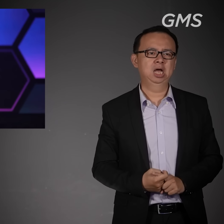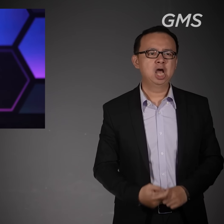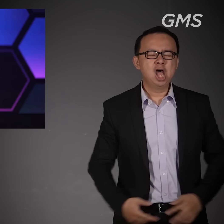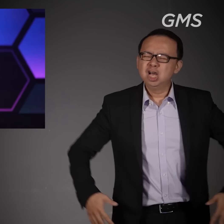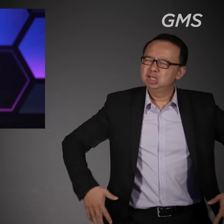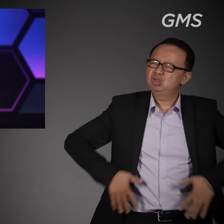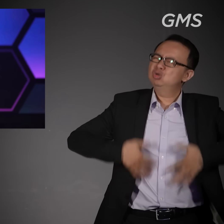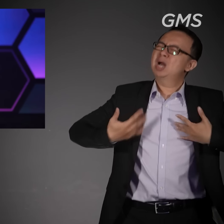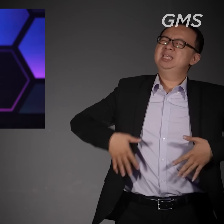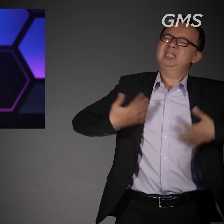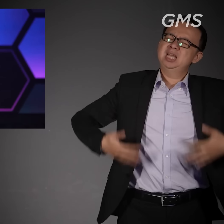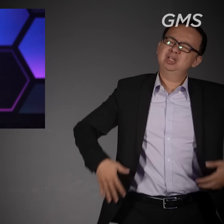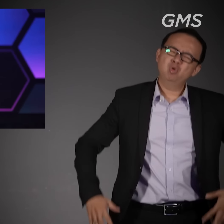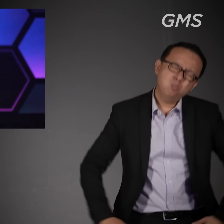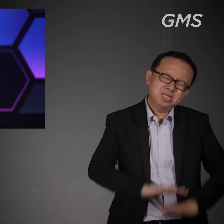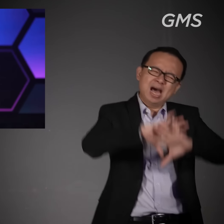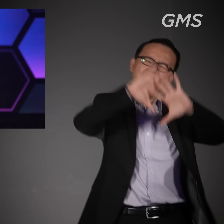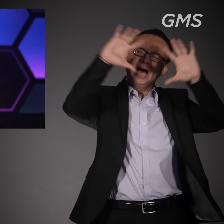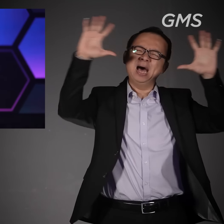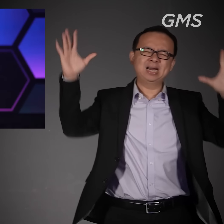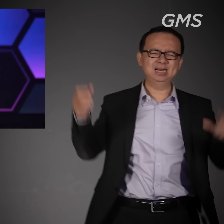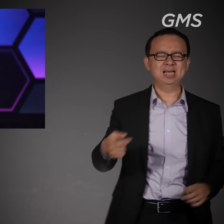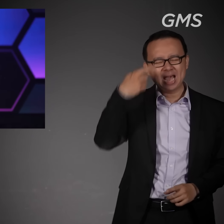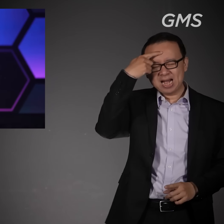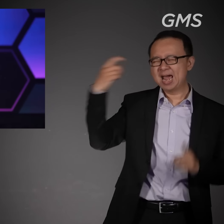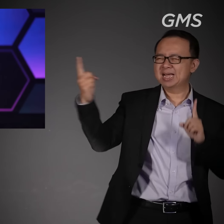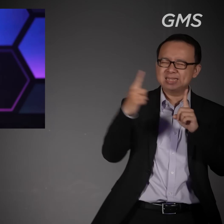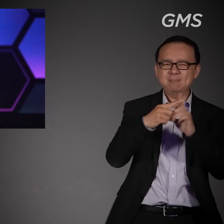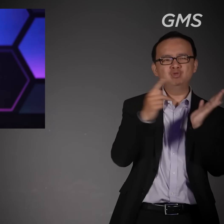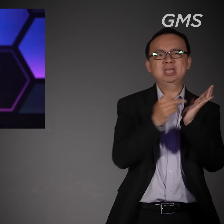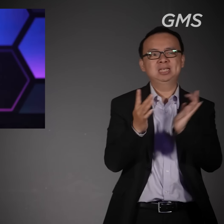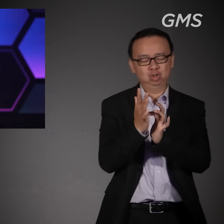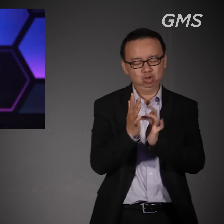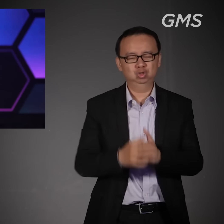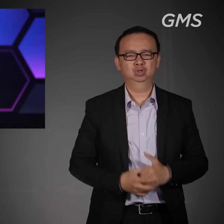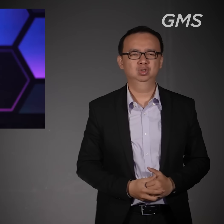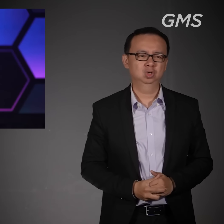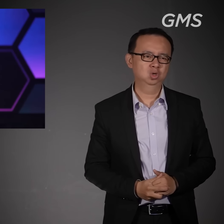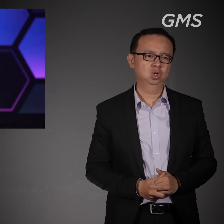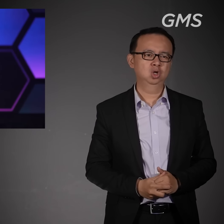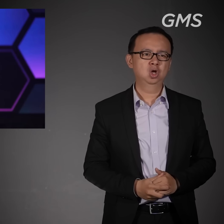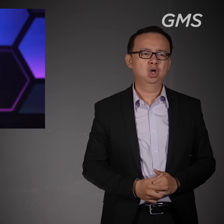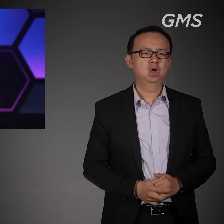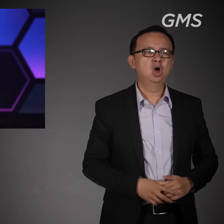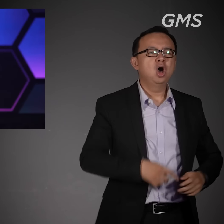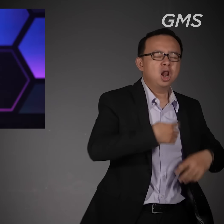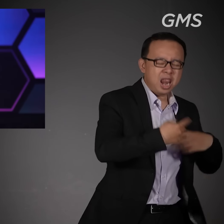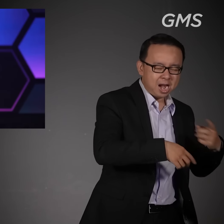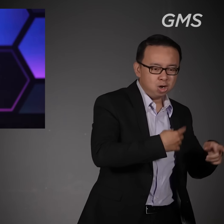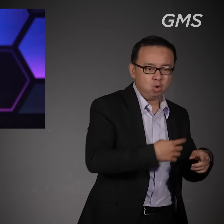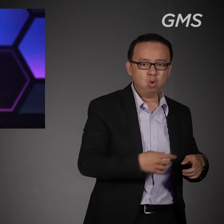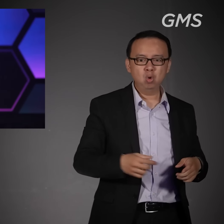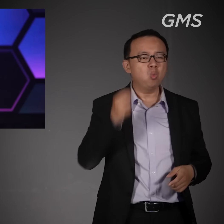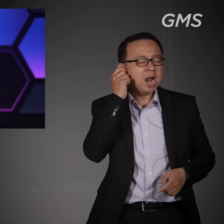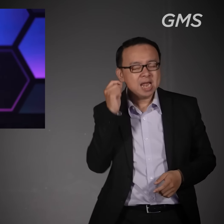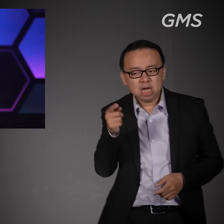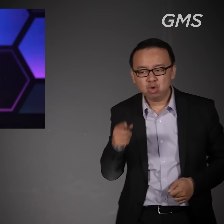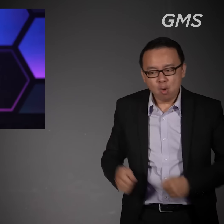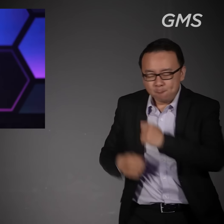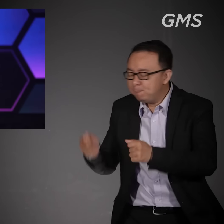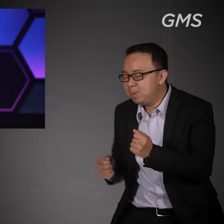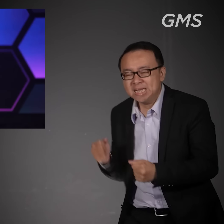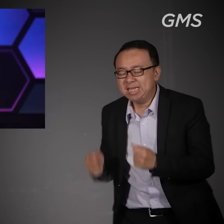Sukacitanya menemukan Yesus di sana. Bukan hanya itu, dia langsung pergi kemana-mana beritahu, mungkinkah dia Kristus itu? Maka mereka